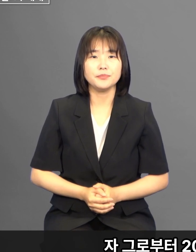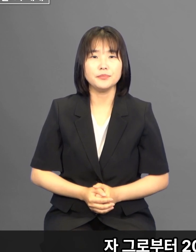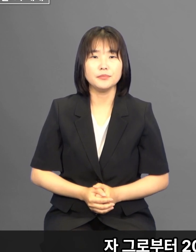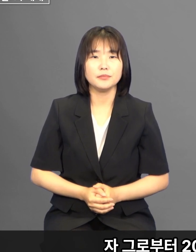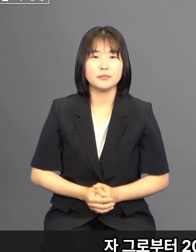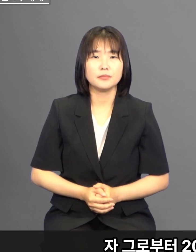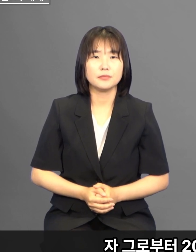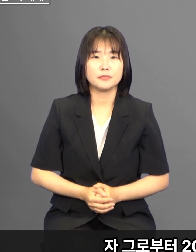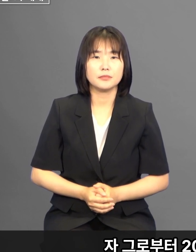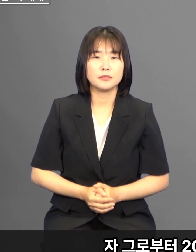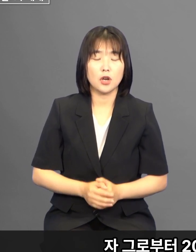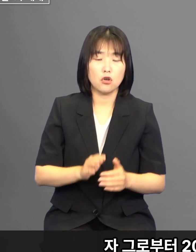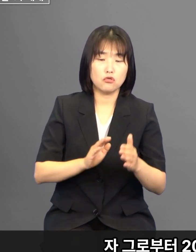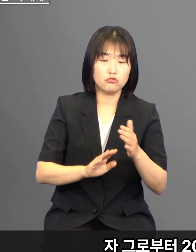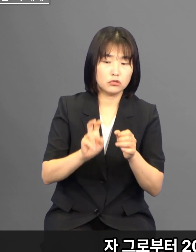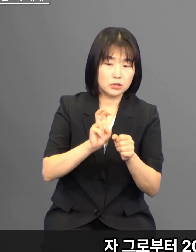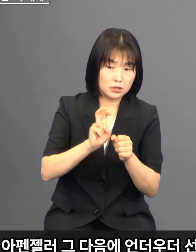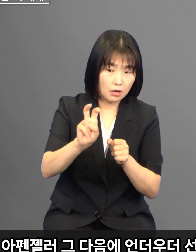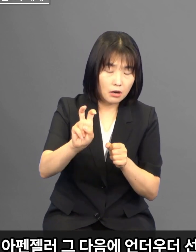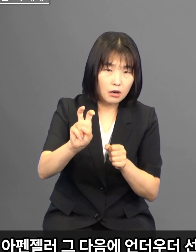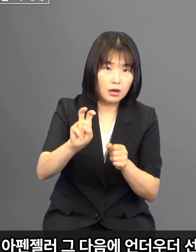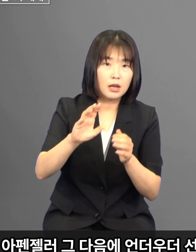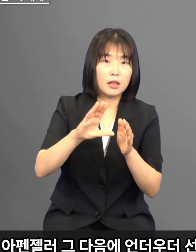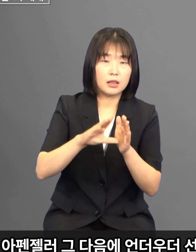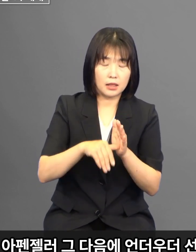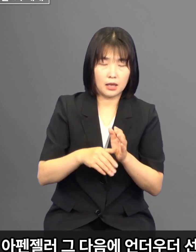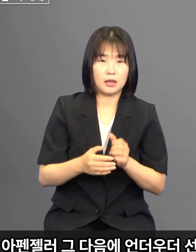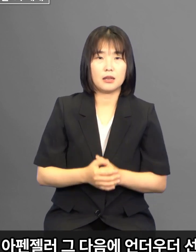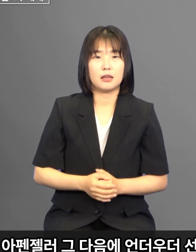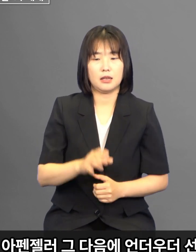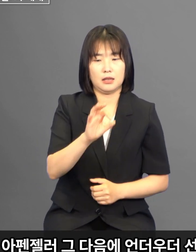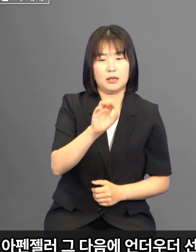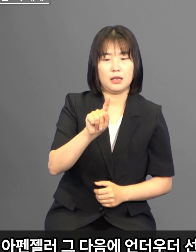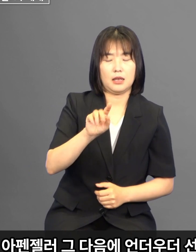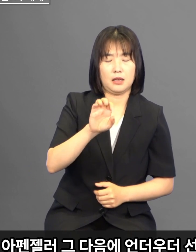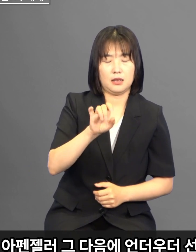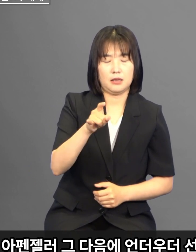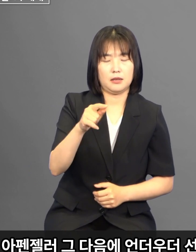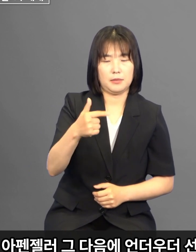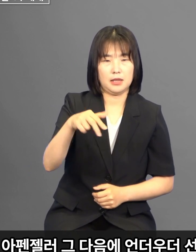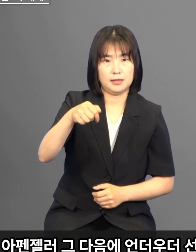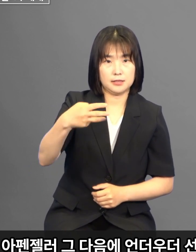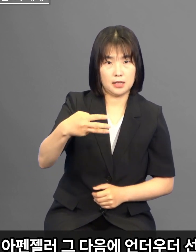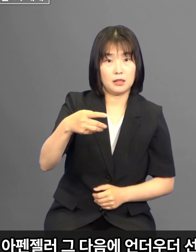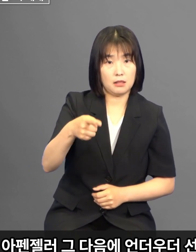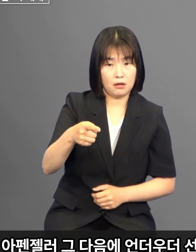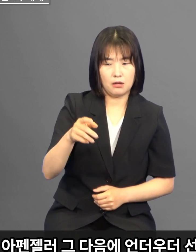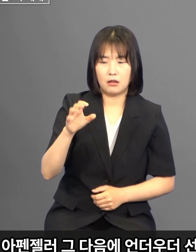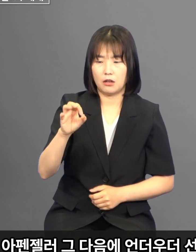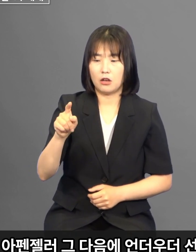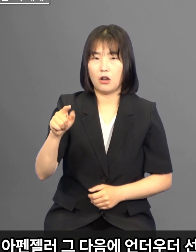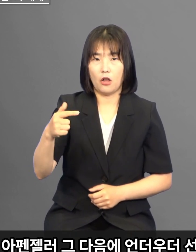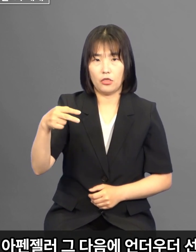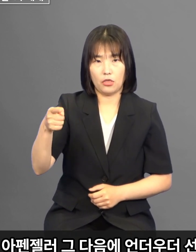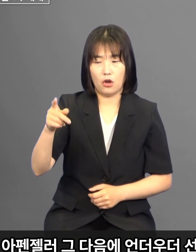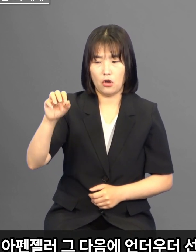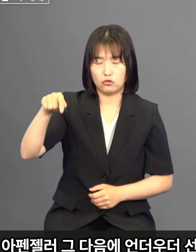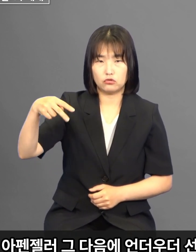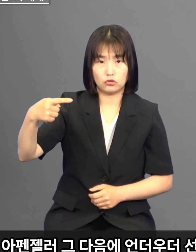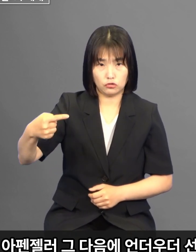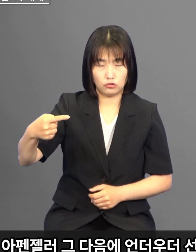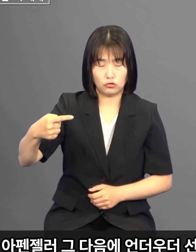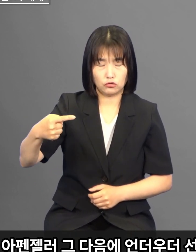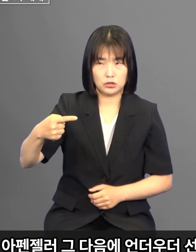그로부터 20년밖에 지나지 않은 때에 아펜젤러, 그 다음에 언더우 선교사님이 26, 27살 아주 젊은